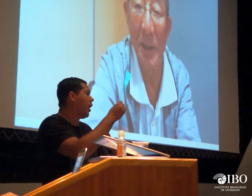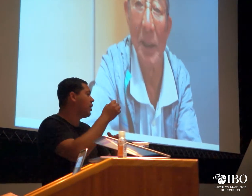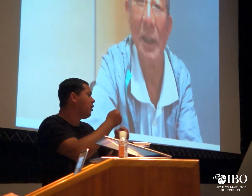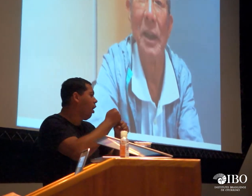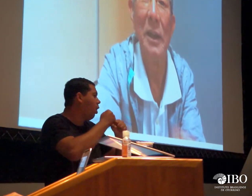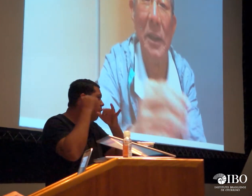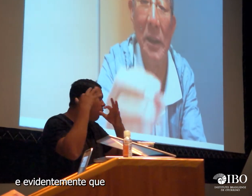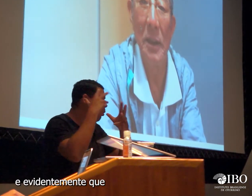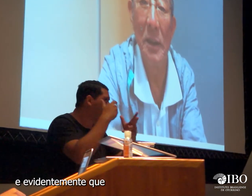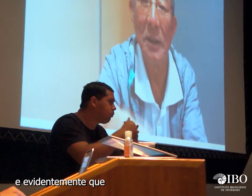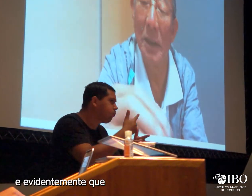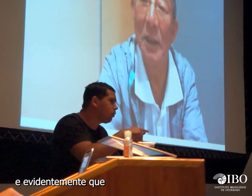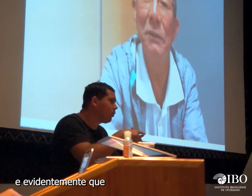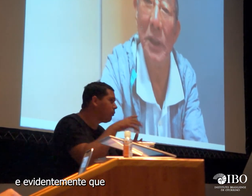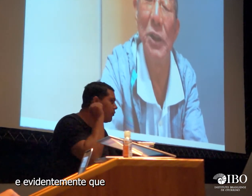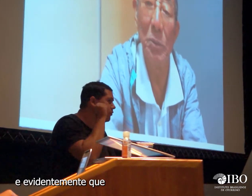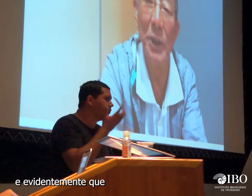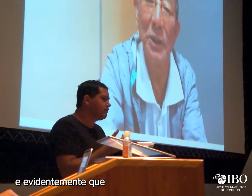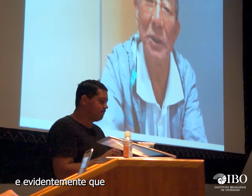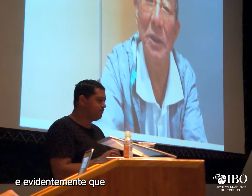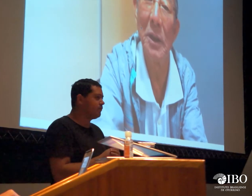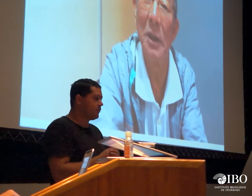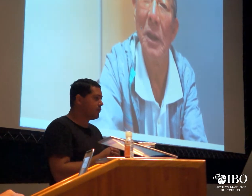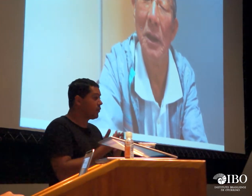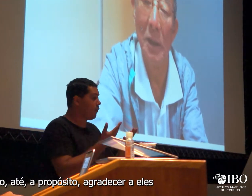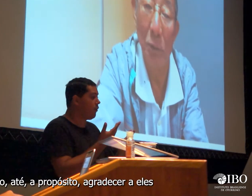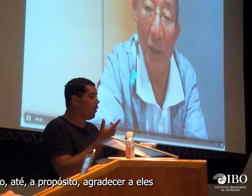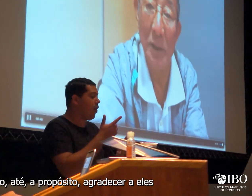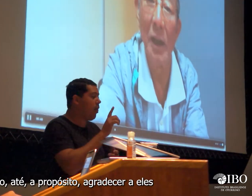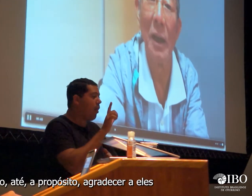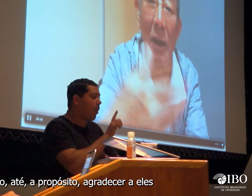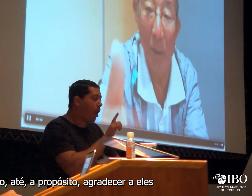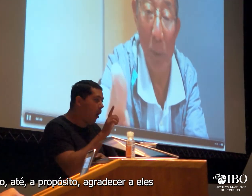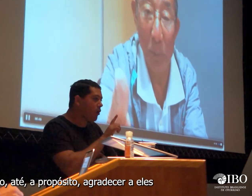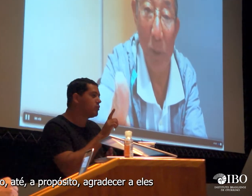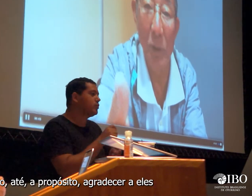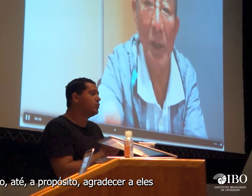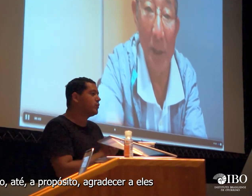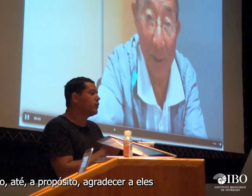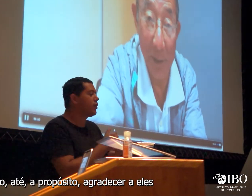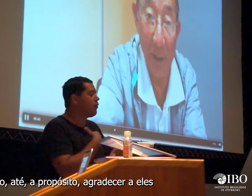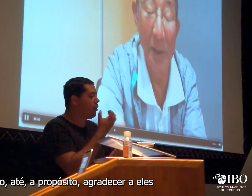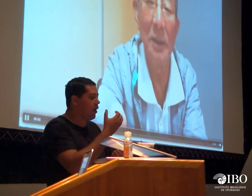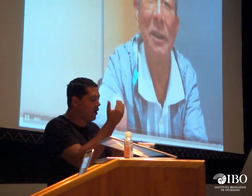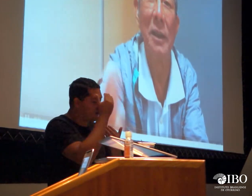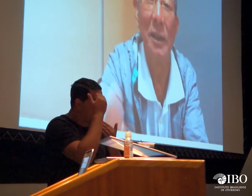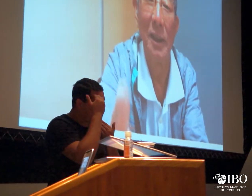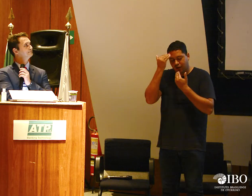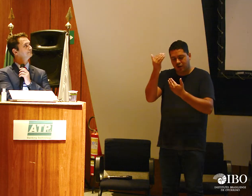anos. E, evidentemente, que eu quero até, a propósito, agradecer